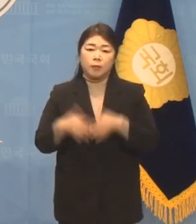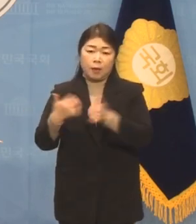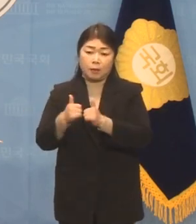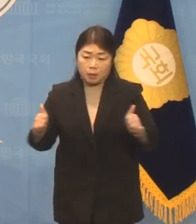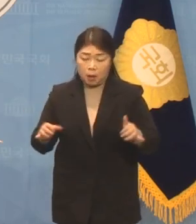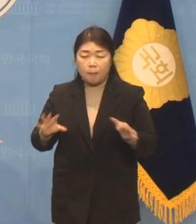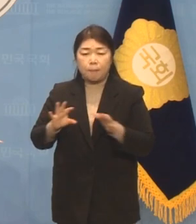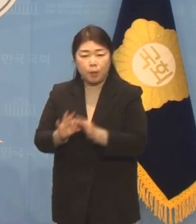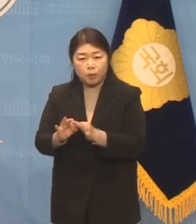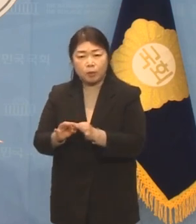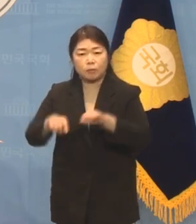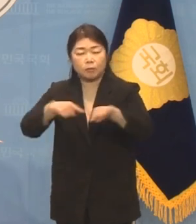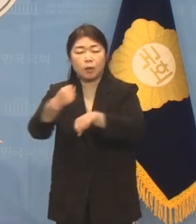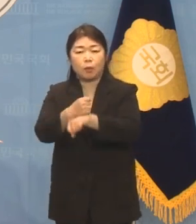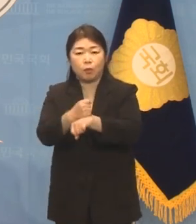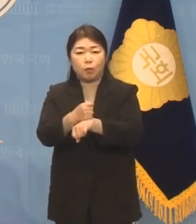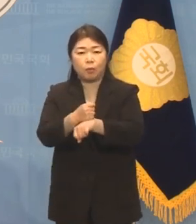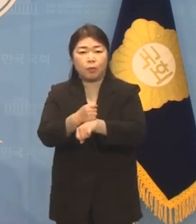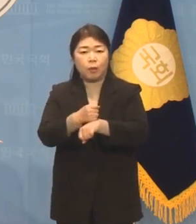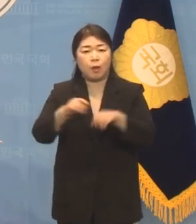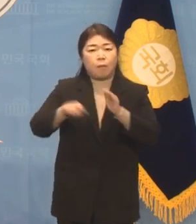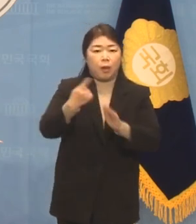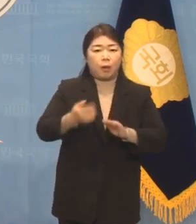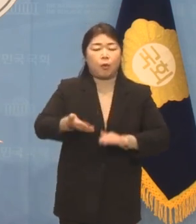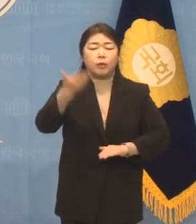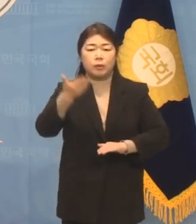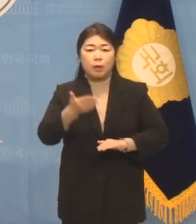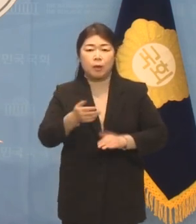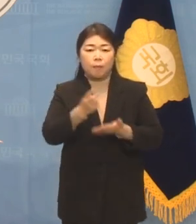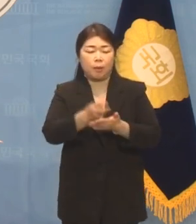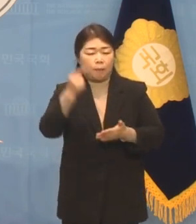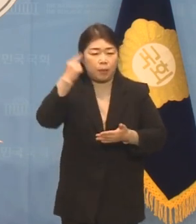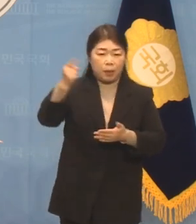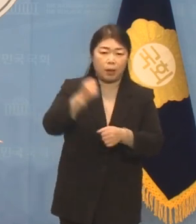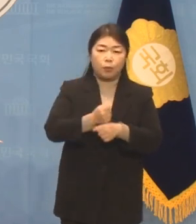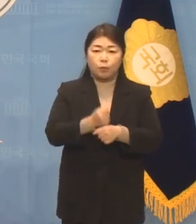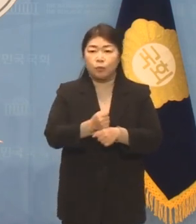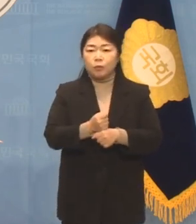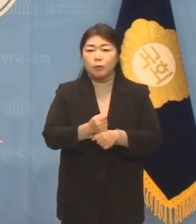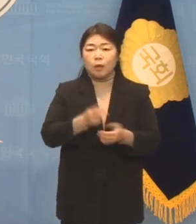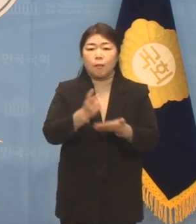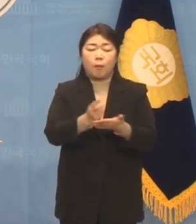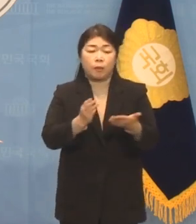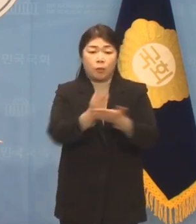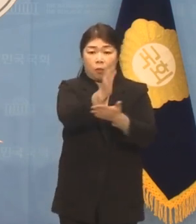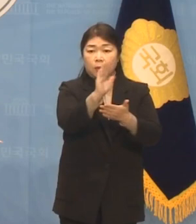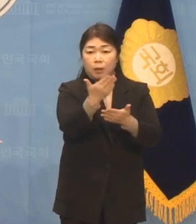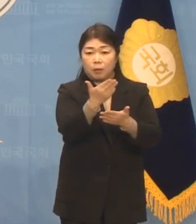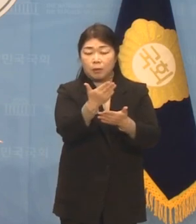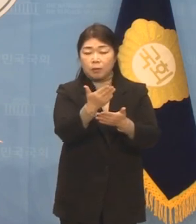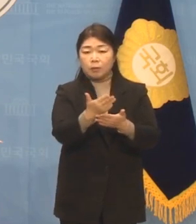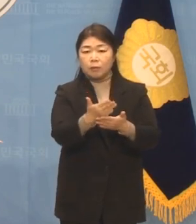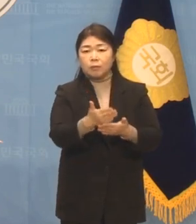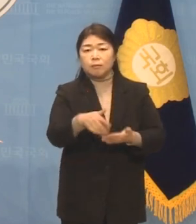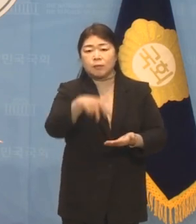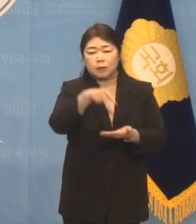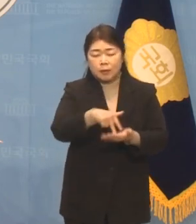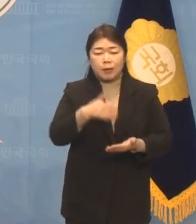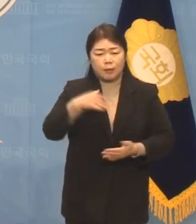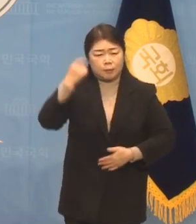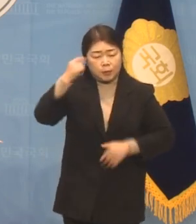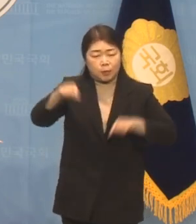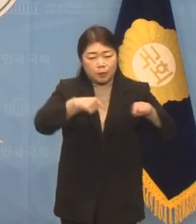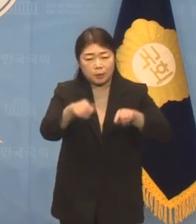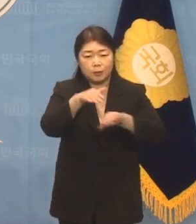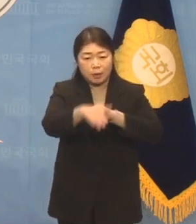의정활동과 수백 건의 대표 발의 법안 통과로 소신과 실력이 검증된 노웅래를